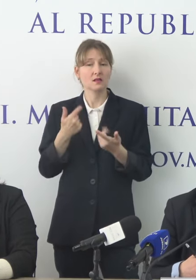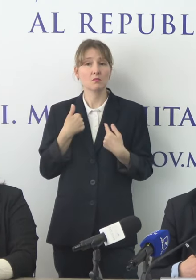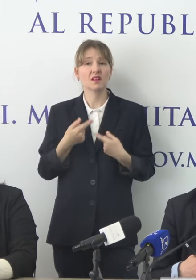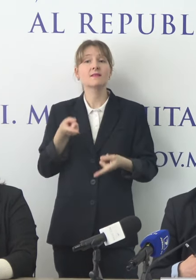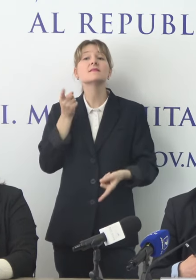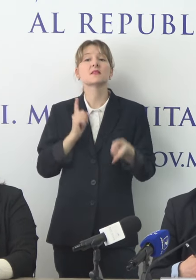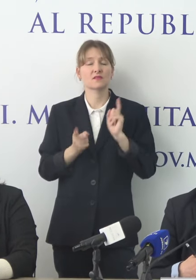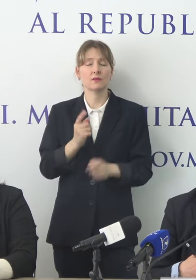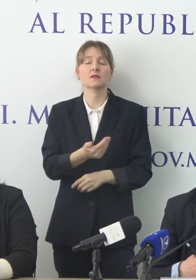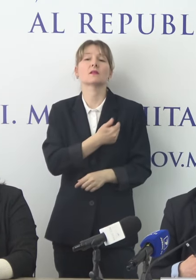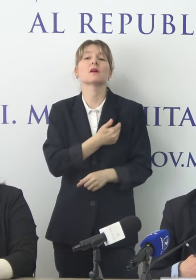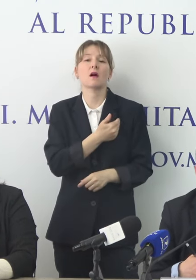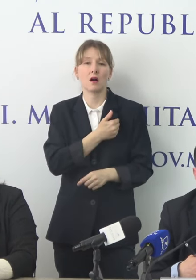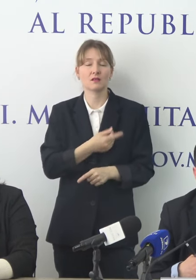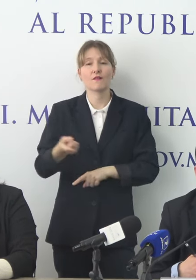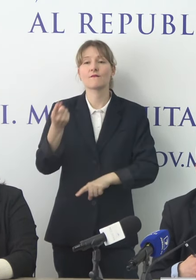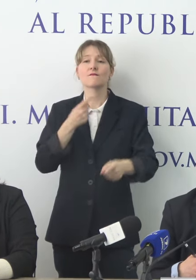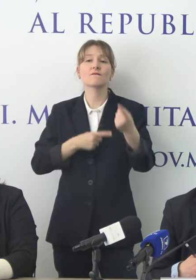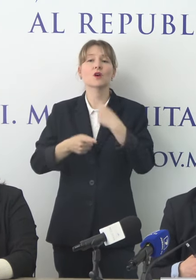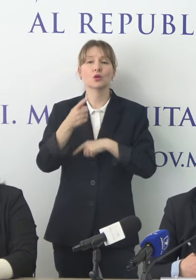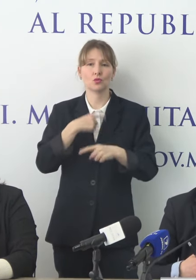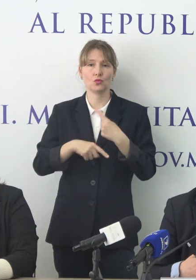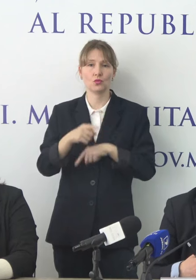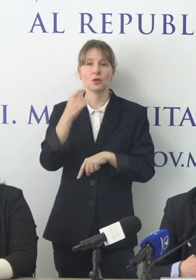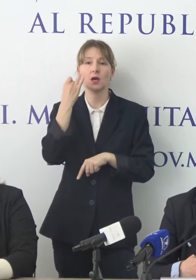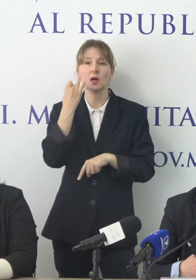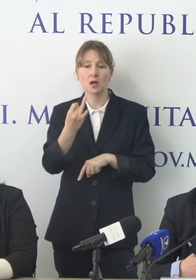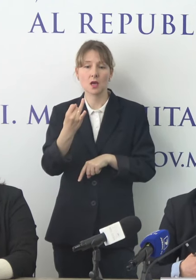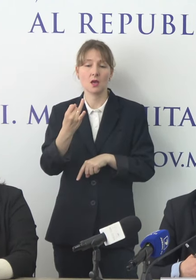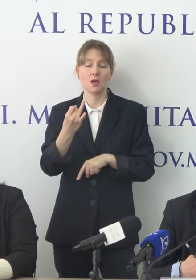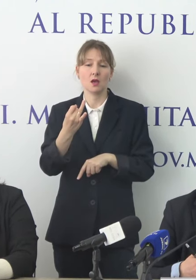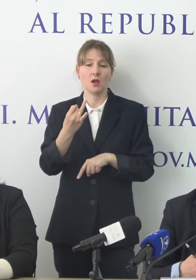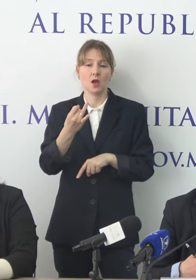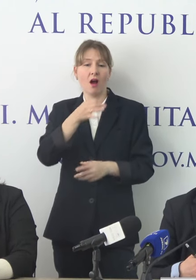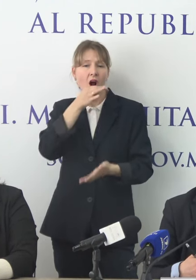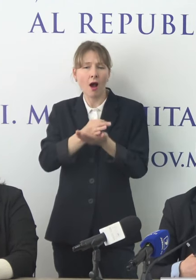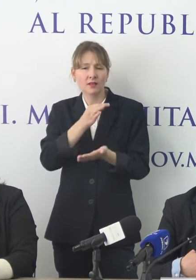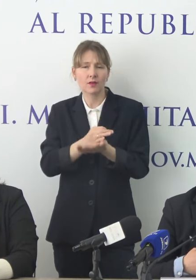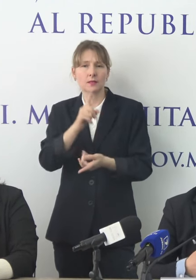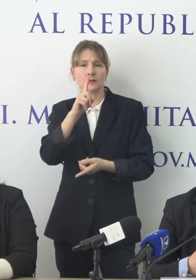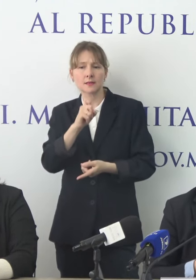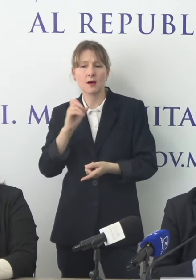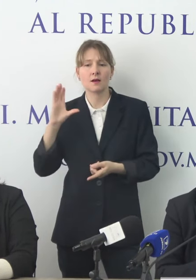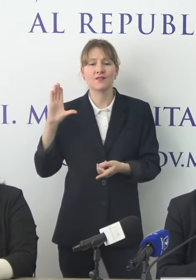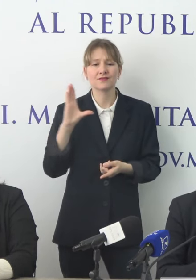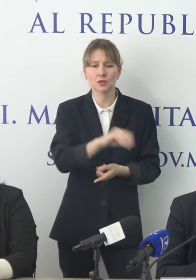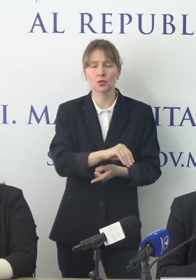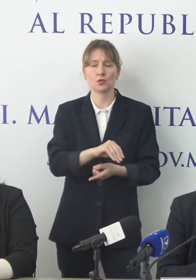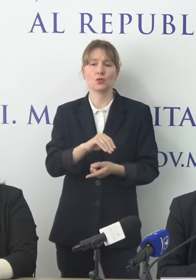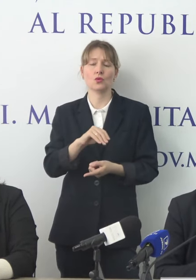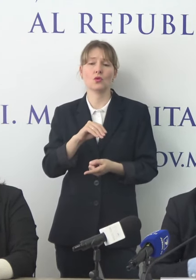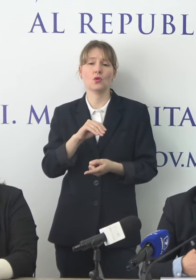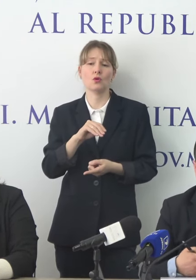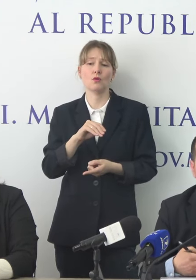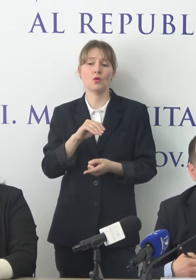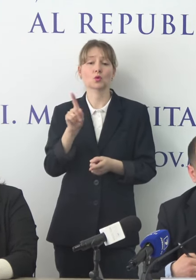vrem să întoarcem pagina, deci trebuie să ne asumăm mai multe investiții, trebuie să responsabilizăm colegii noștri din prima